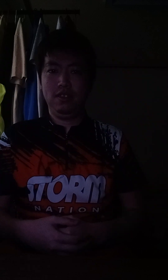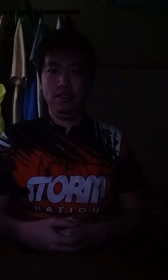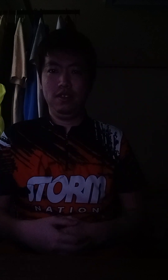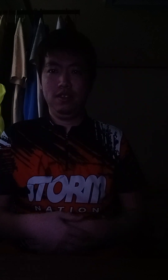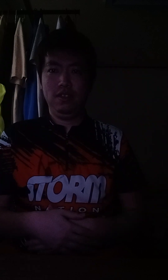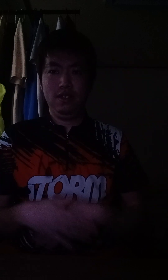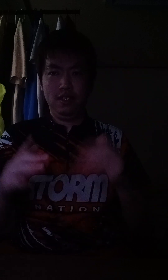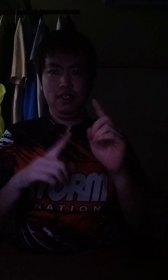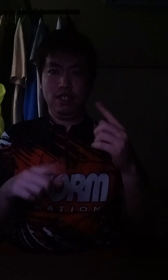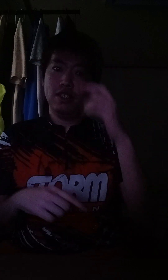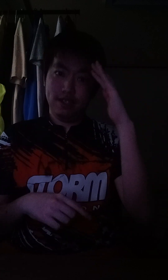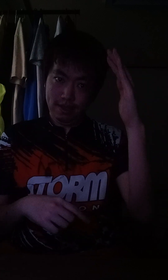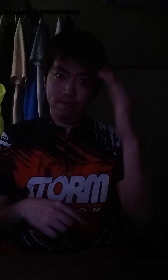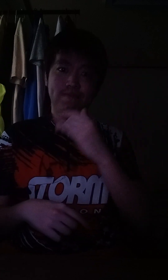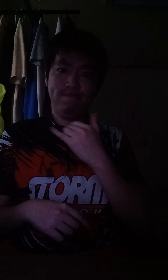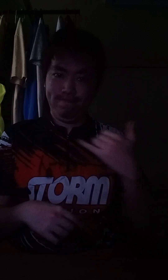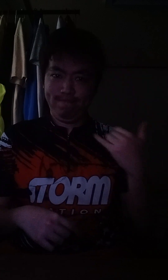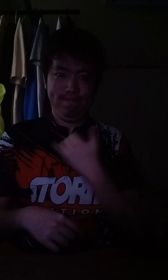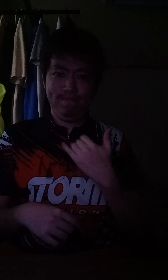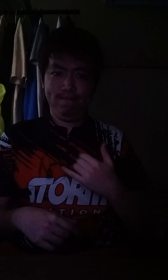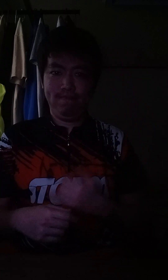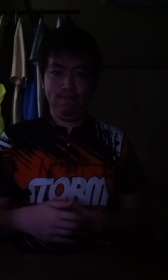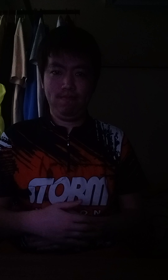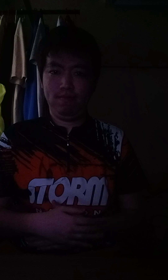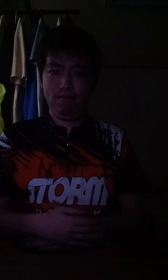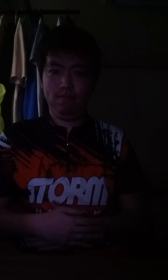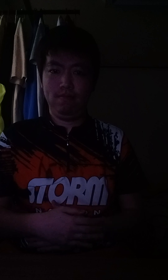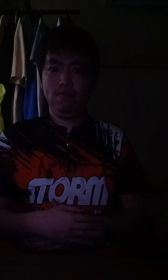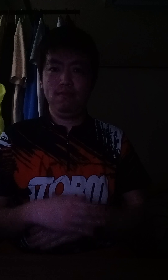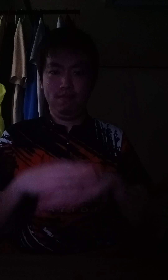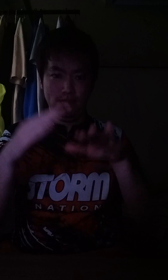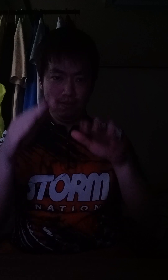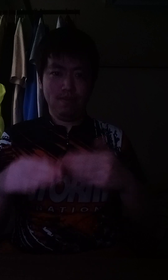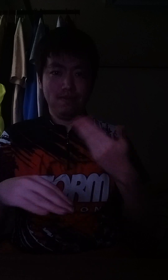그게 이제 현실이 되겠죠. 항상 기대하고 있어요.